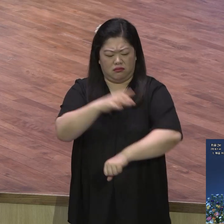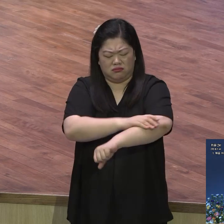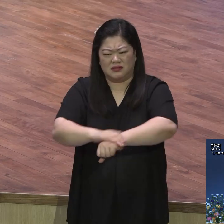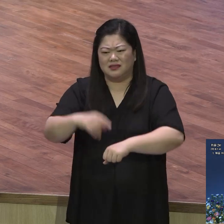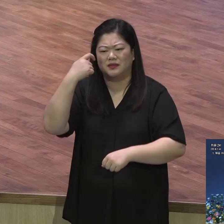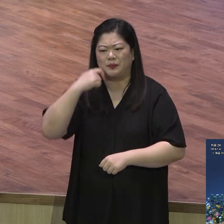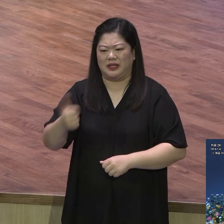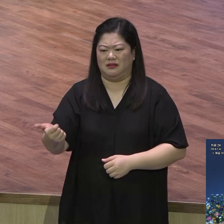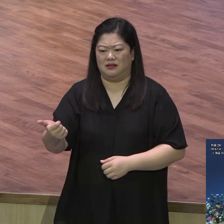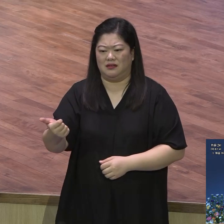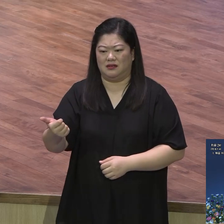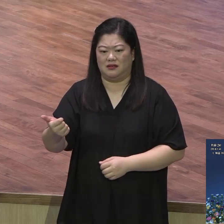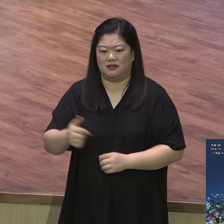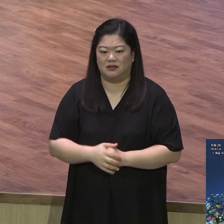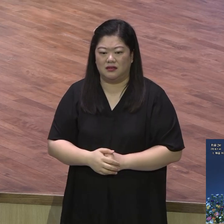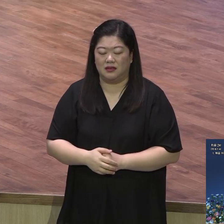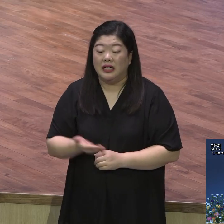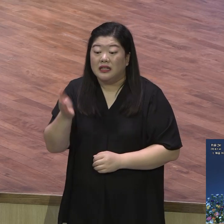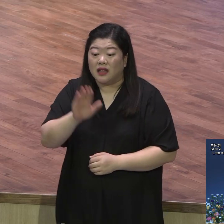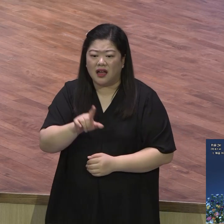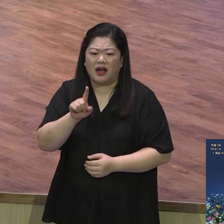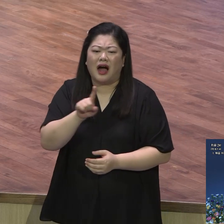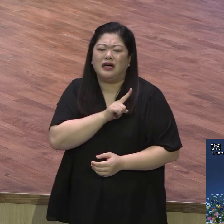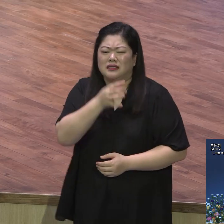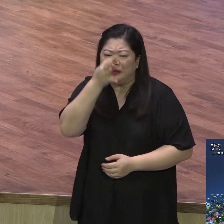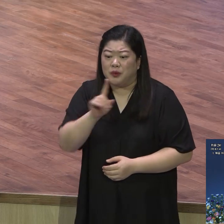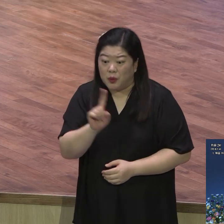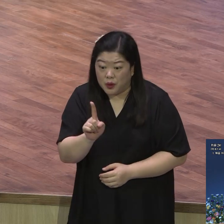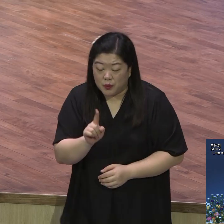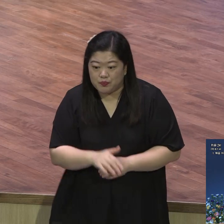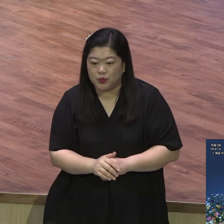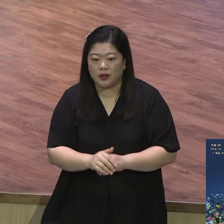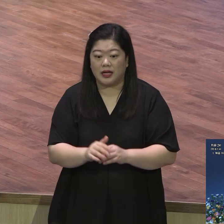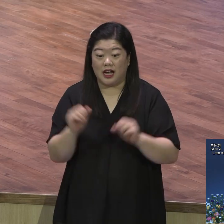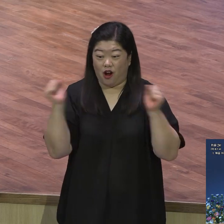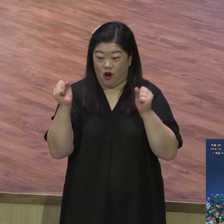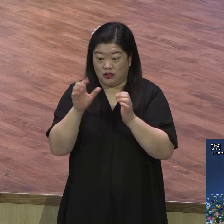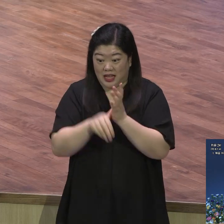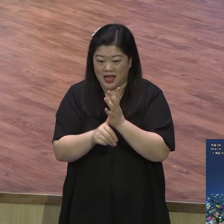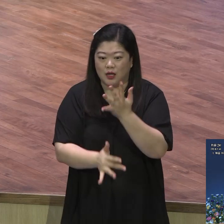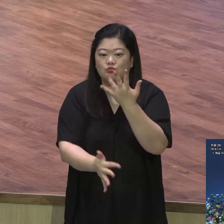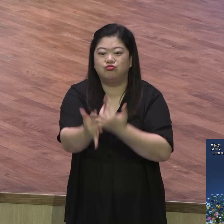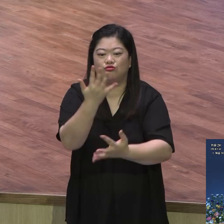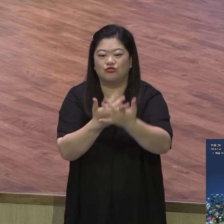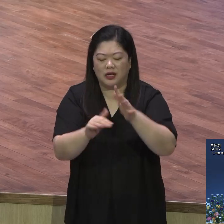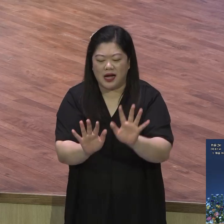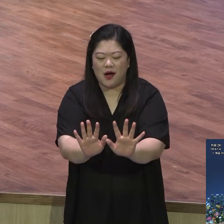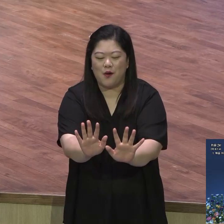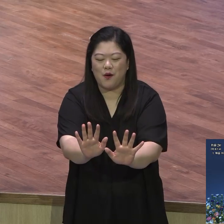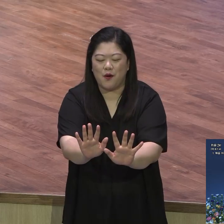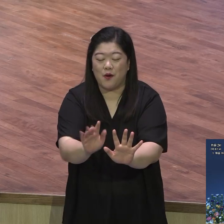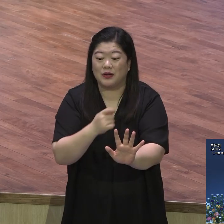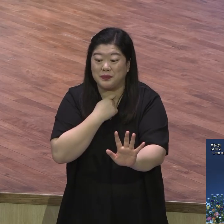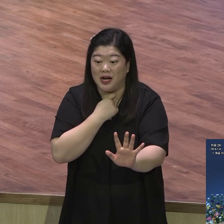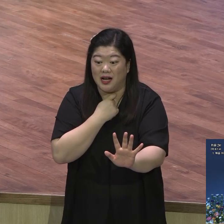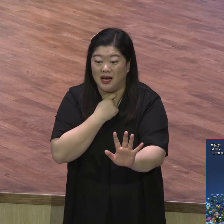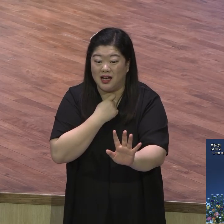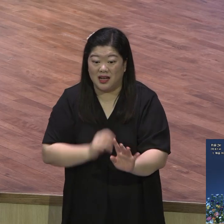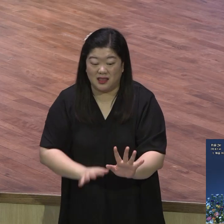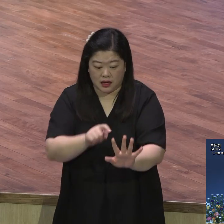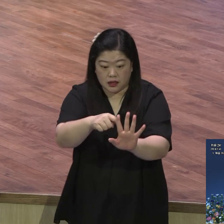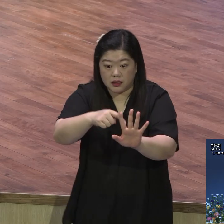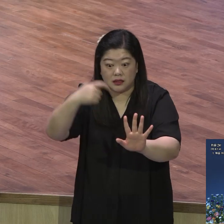애로사항이 겨울이 되면 불을 떼야 되는데 어느 정도 떼야 될지 모른데 그걸 어느 정도 떼고 감각이 없으니까 어느 정도 떼고